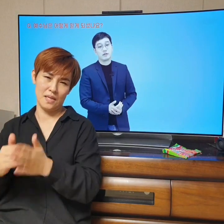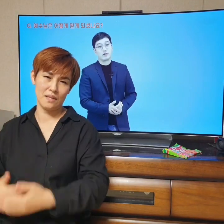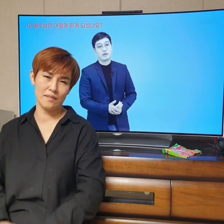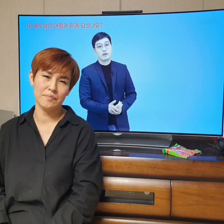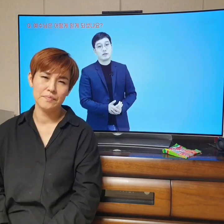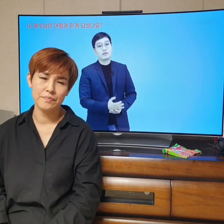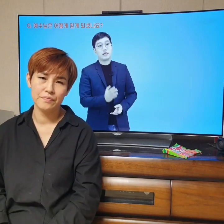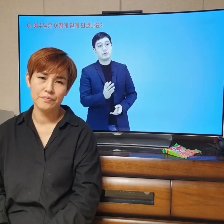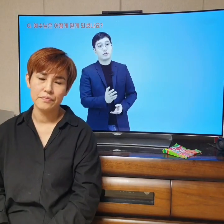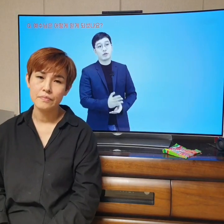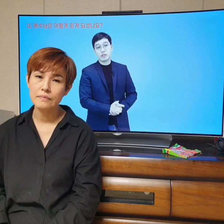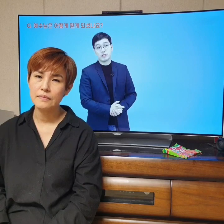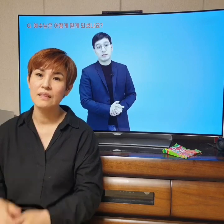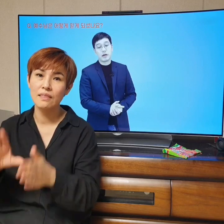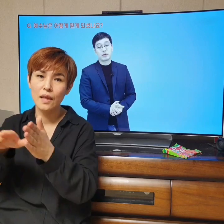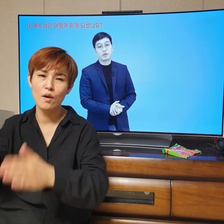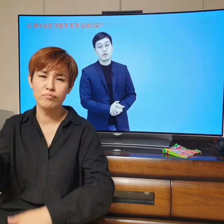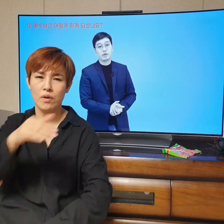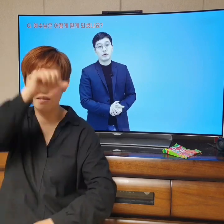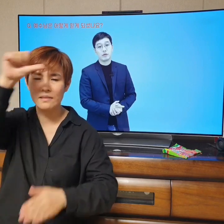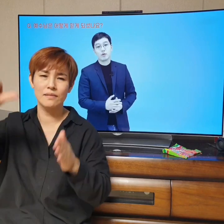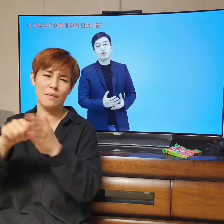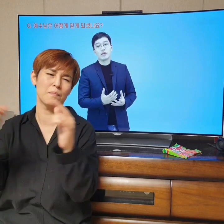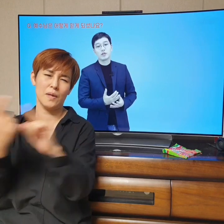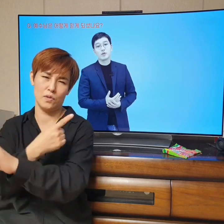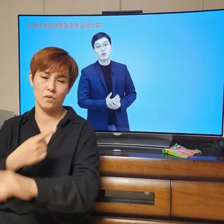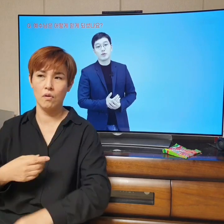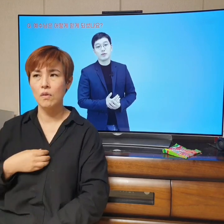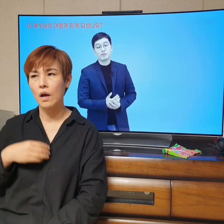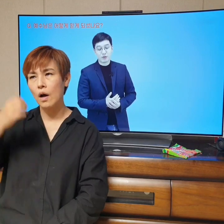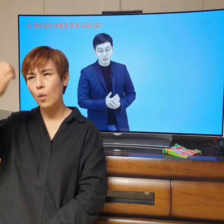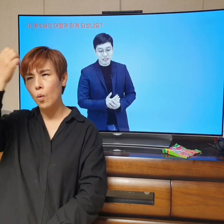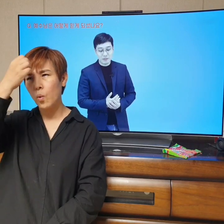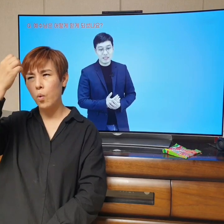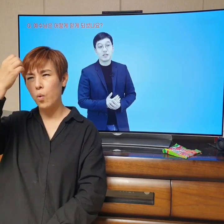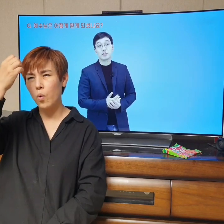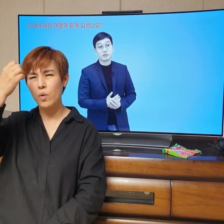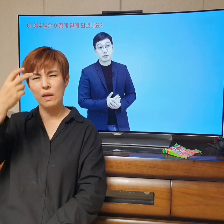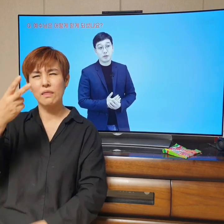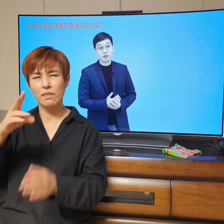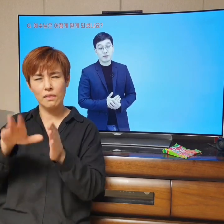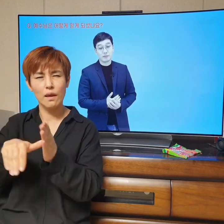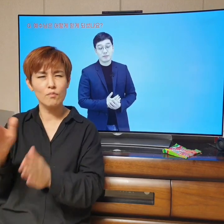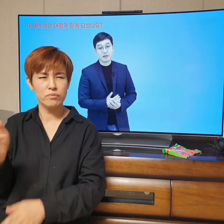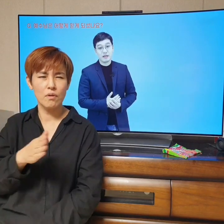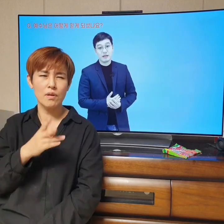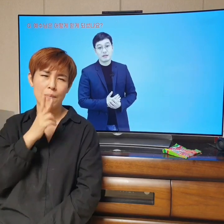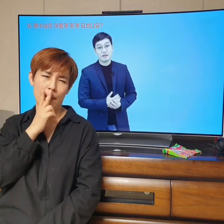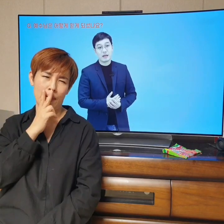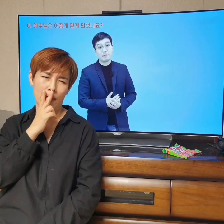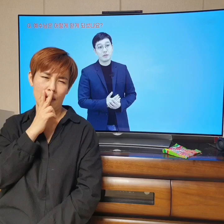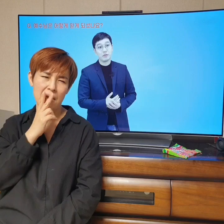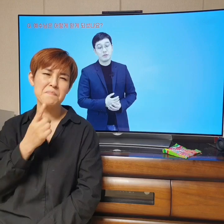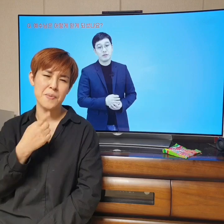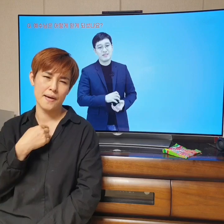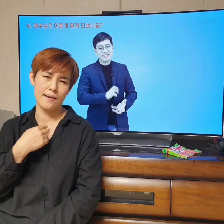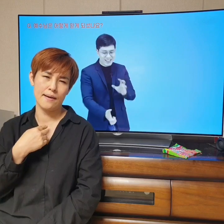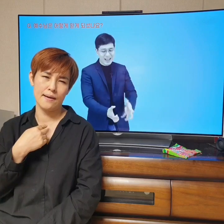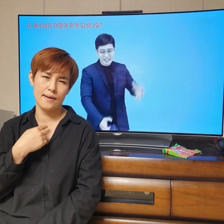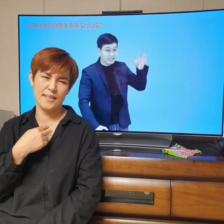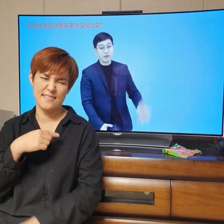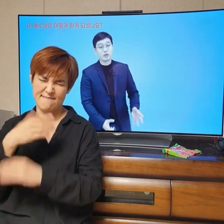거죠. 그때부터 저희 인생은 바뀌었고 고등학교 부끄러운 말이지만 2학년 때부터 폈던 그